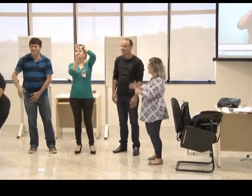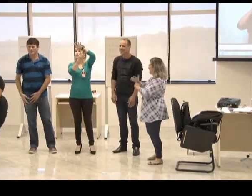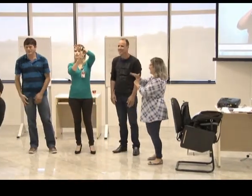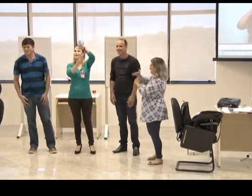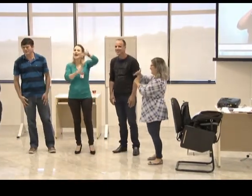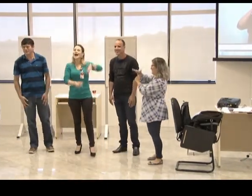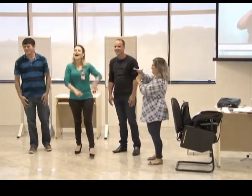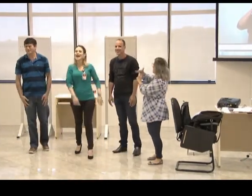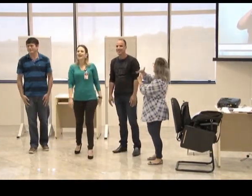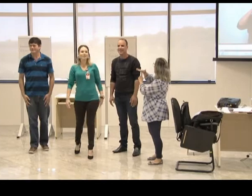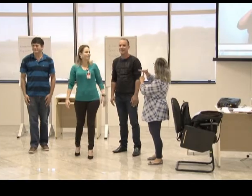Pronto?